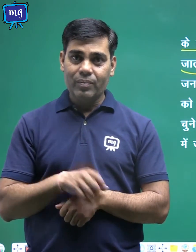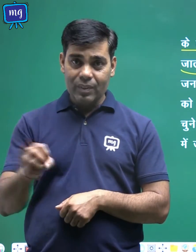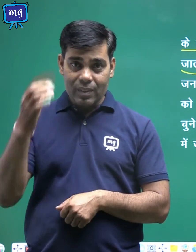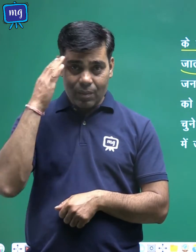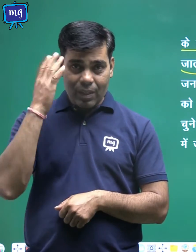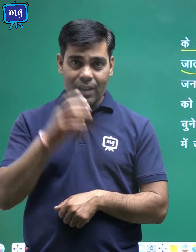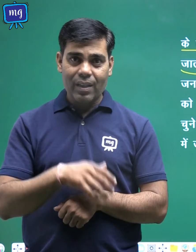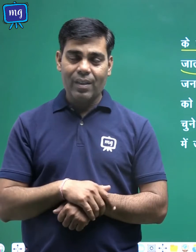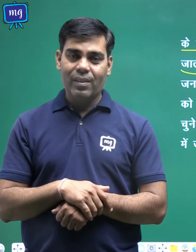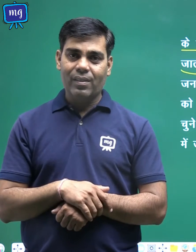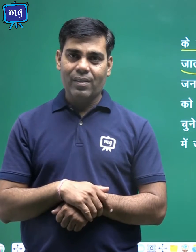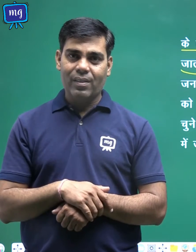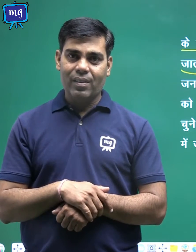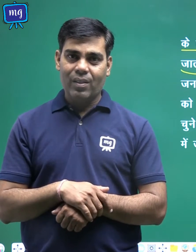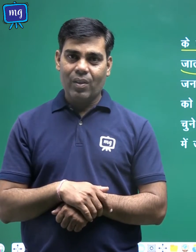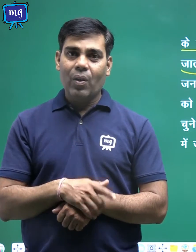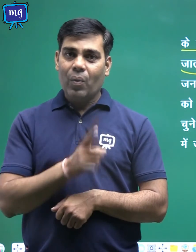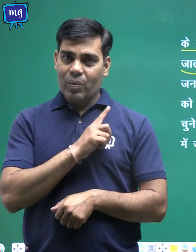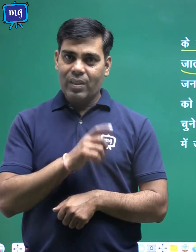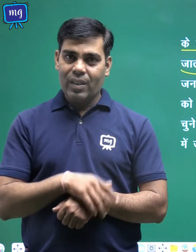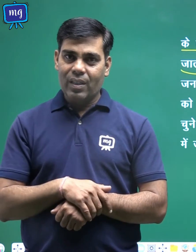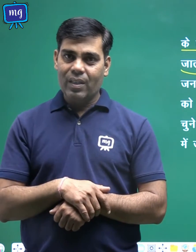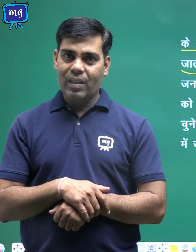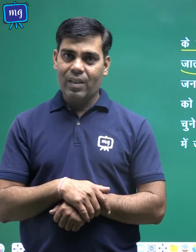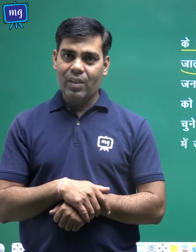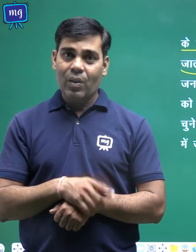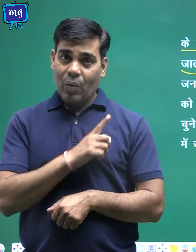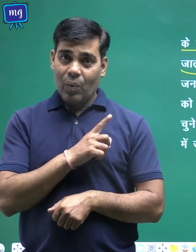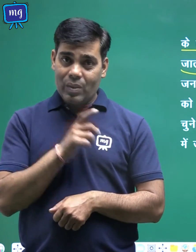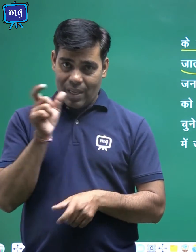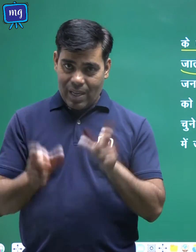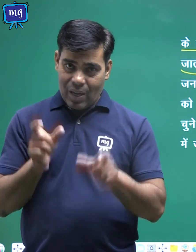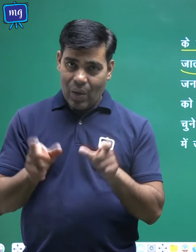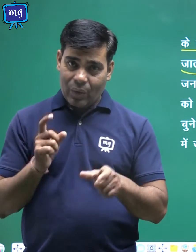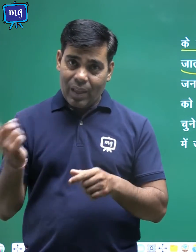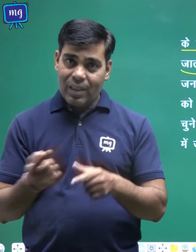रहे हैं, उसे लोकतंत्र कहते हैं।